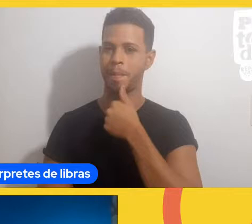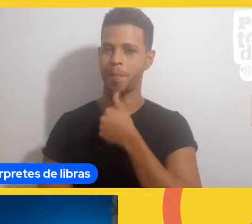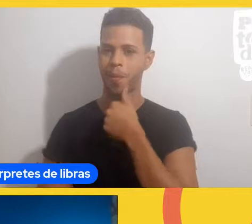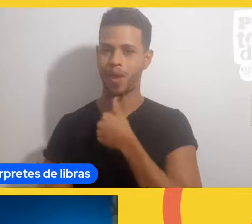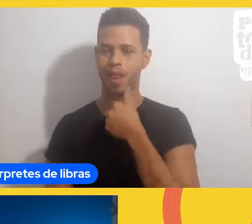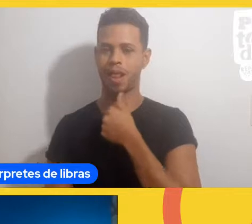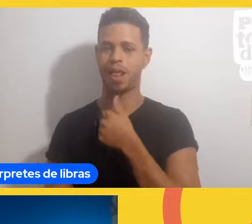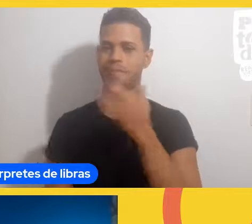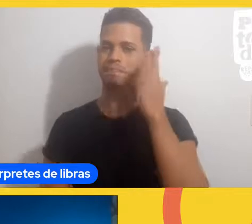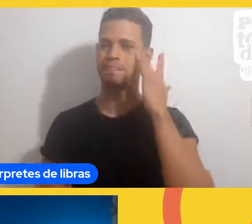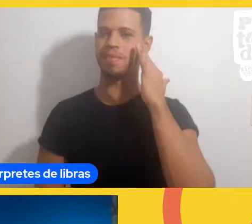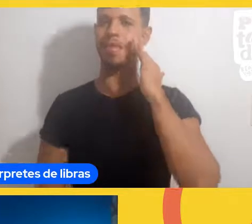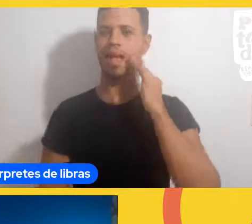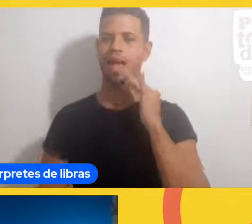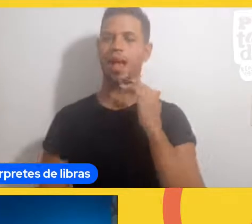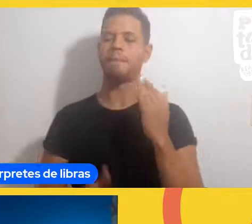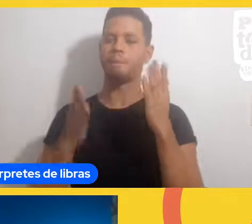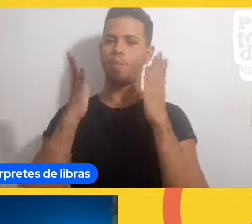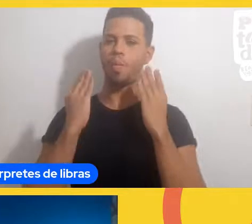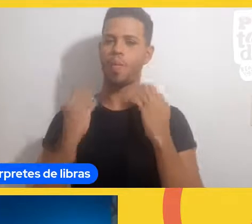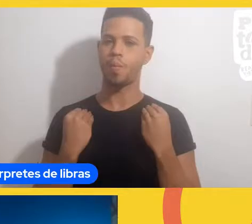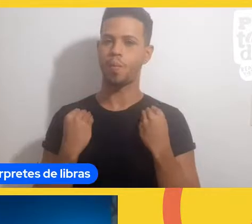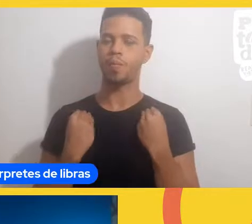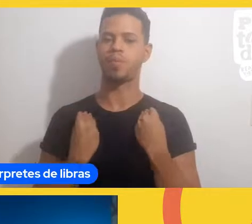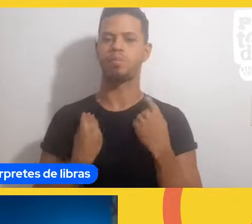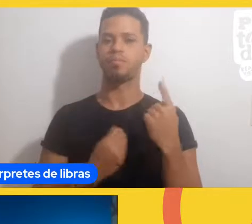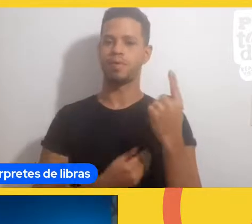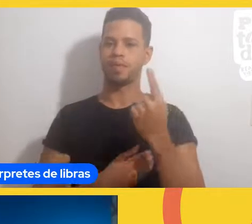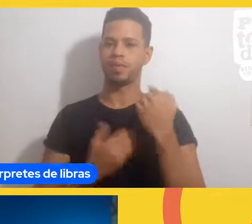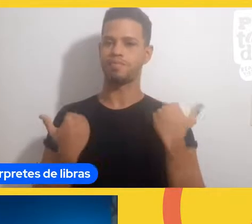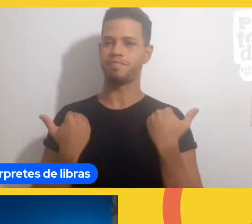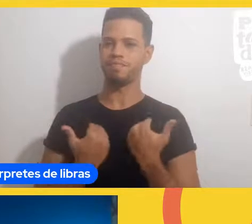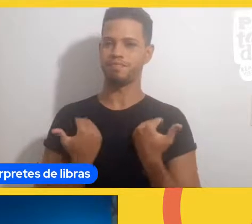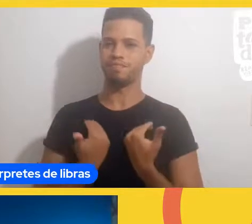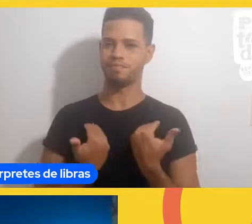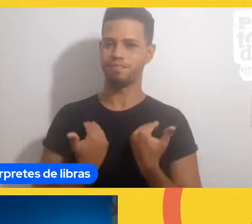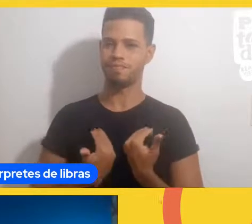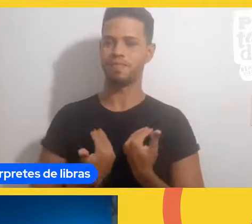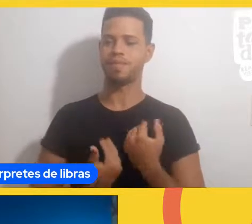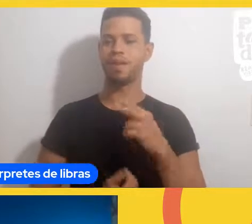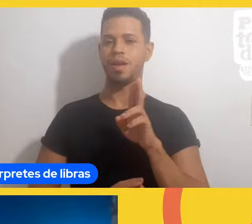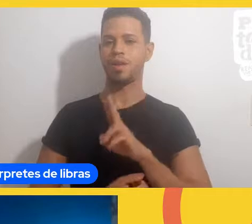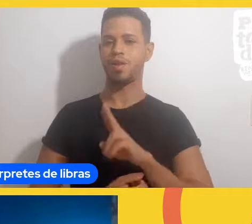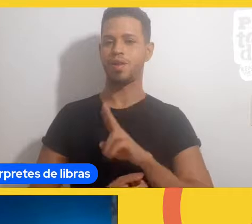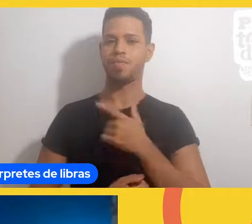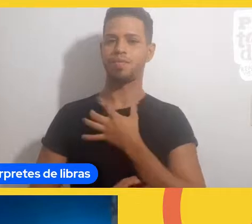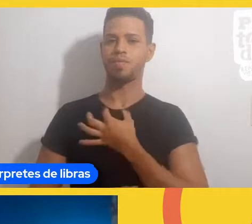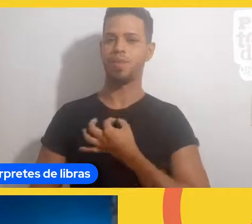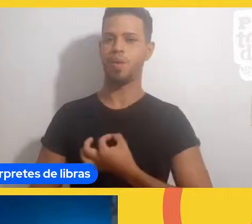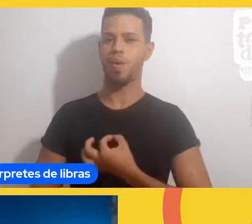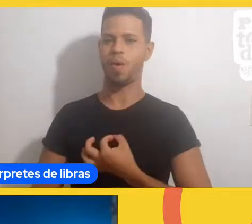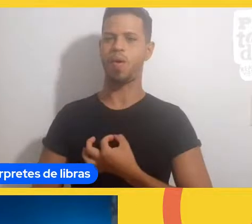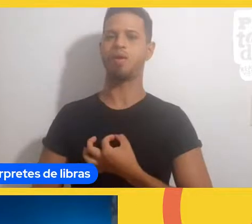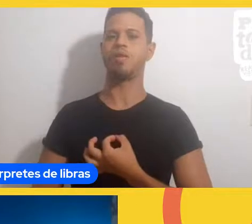cabelos lisos, na altura do ombro, uso um colar bem